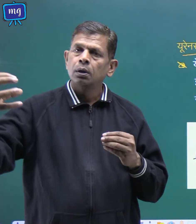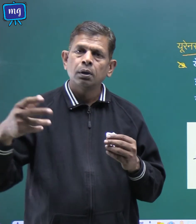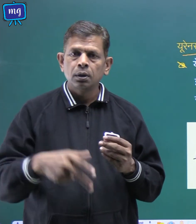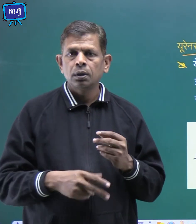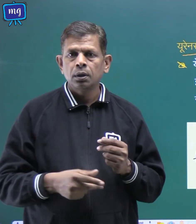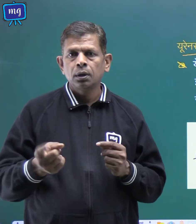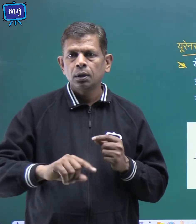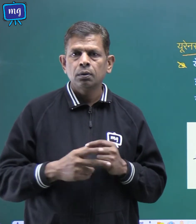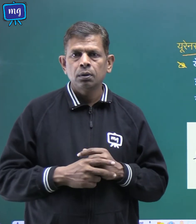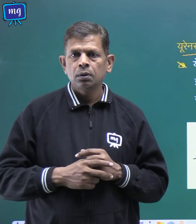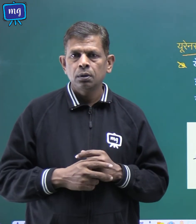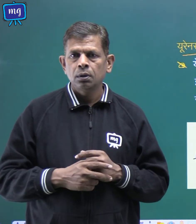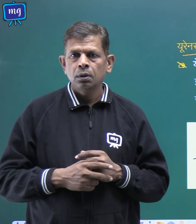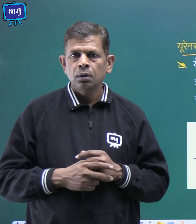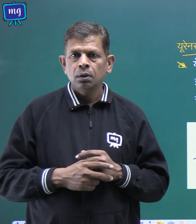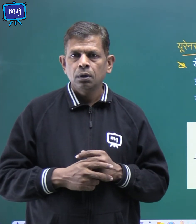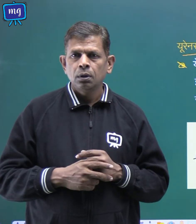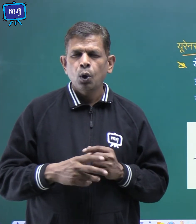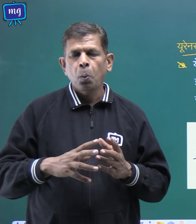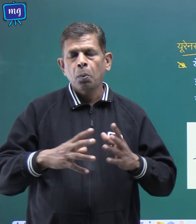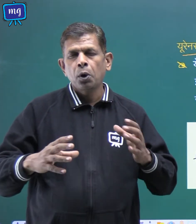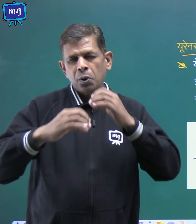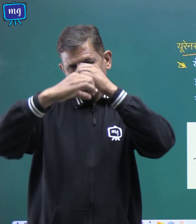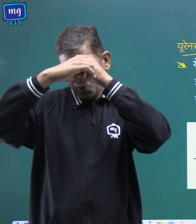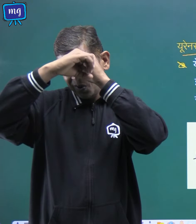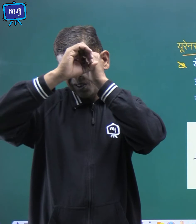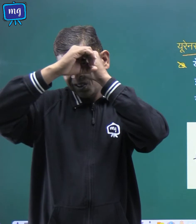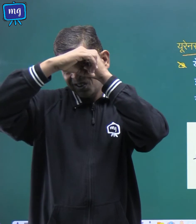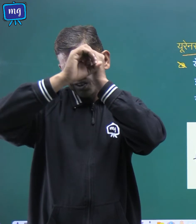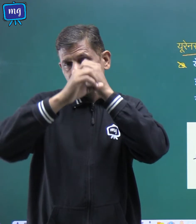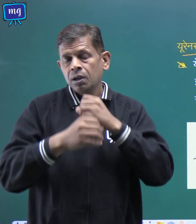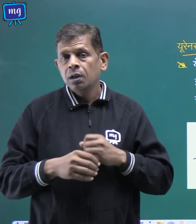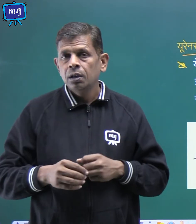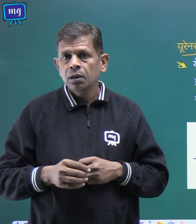इन्हें केवल बड़े दूरदर्शकों की